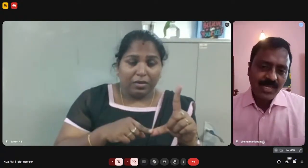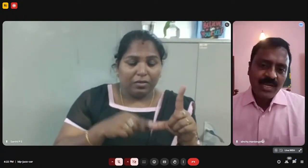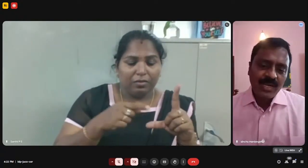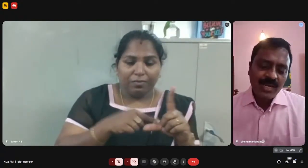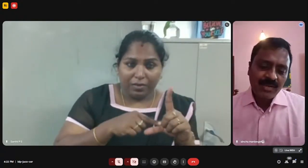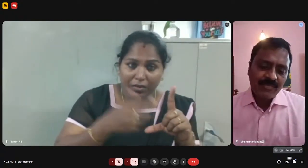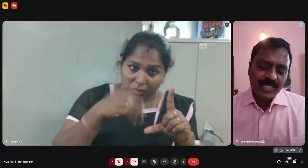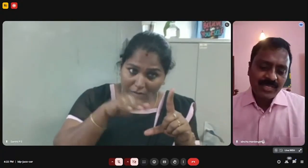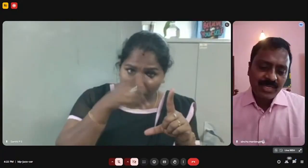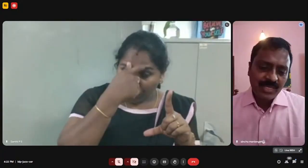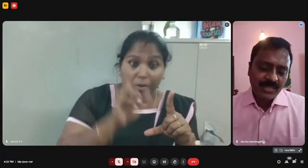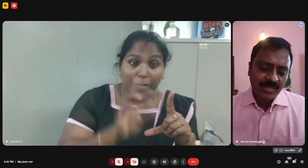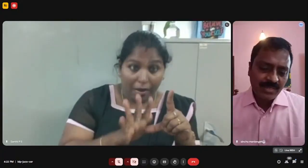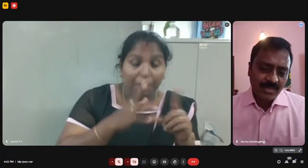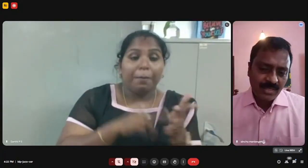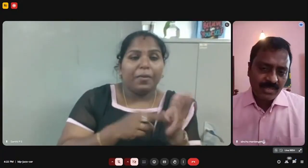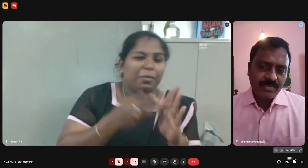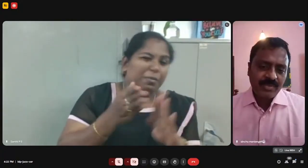ഒന്നിപ്പിച്ചിട്ട് ആ വരുന്ന ആ